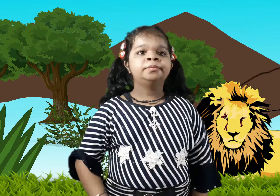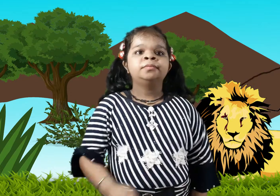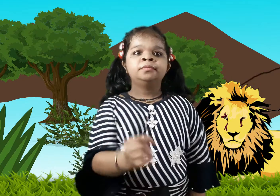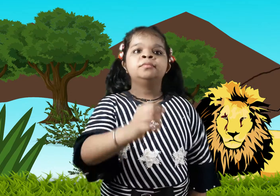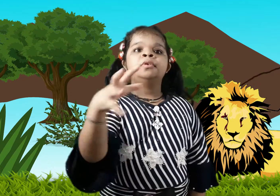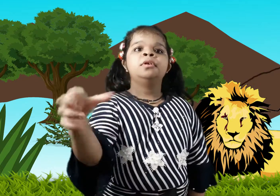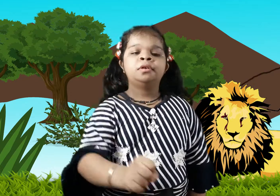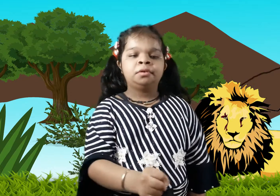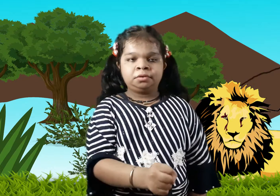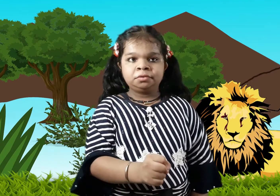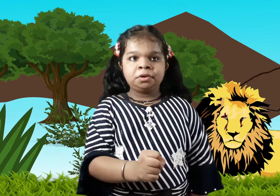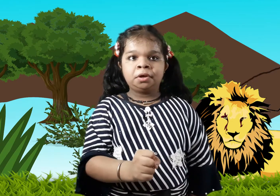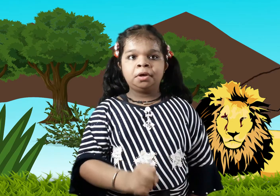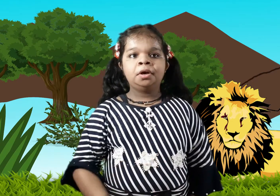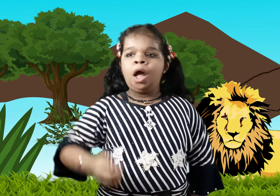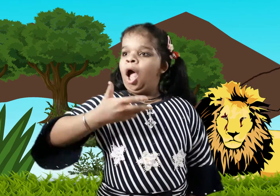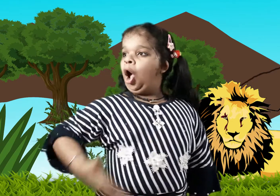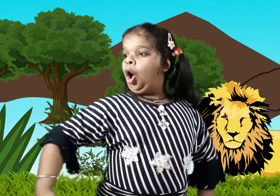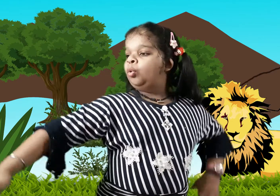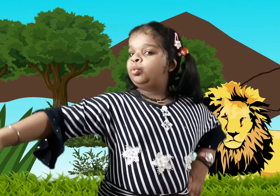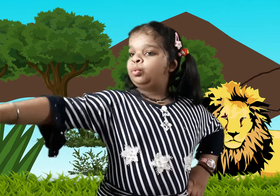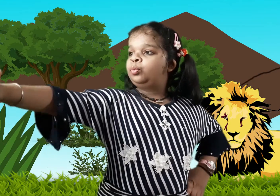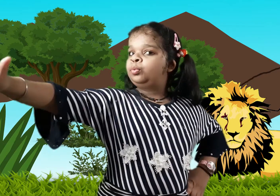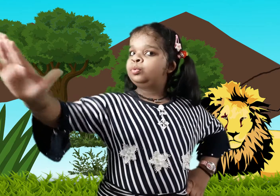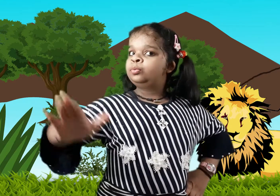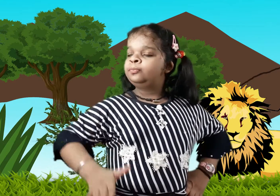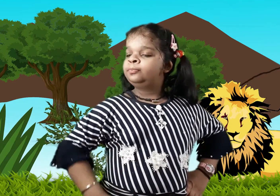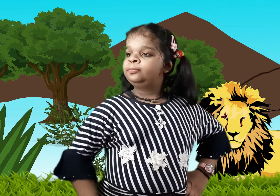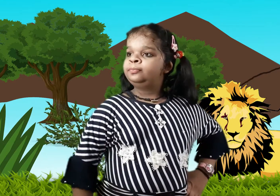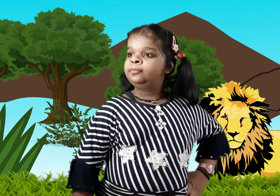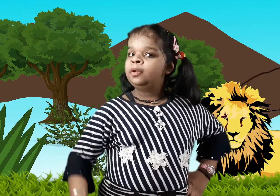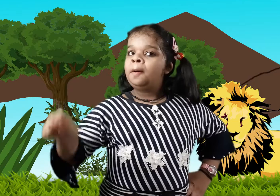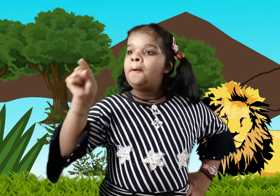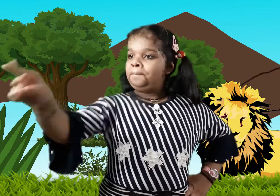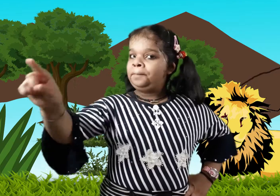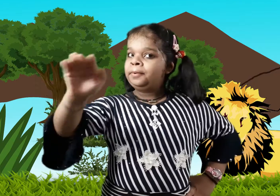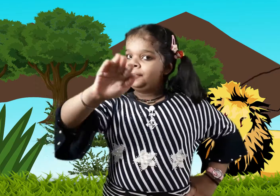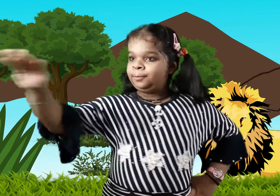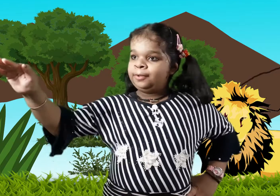मक्खी दूर हट जा, वरना मैं तुझे जान से मार डालूंगा।